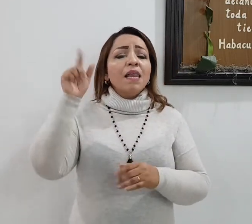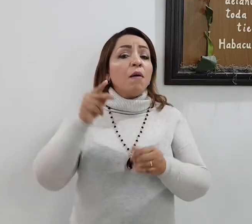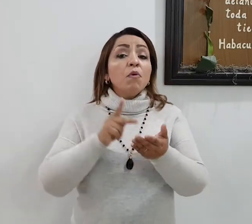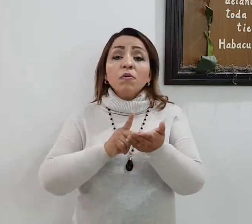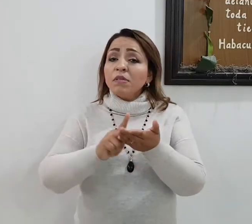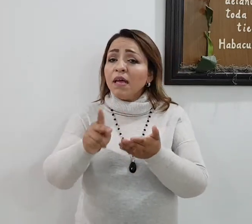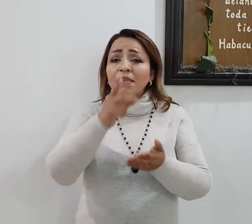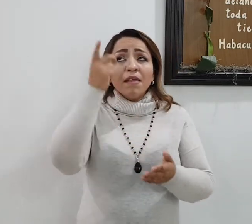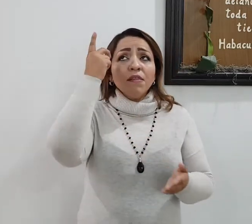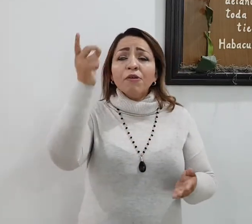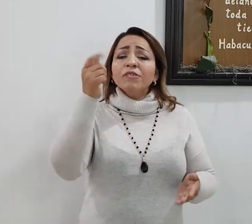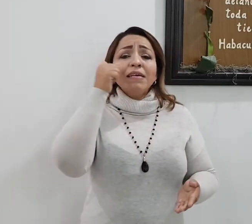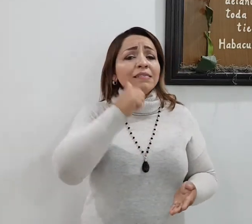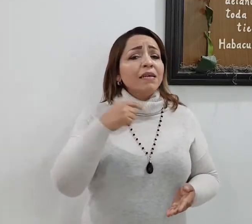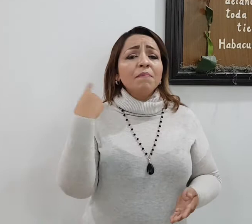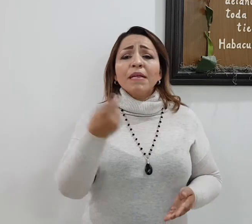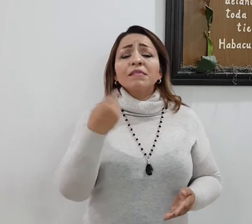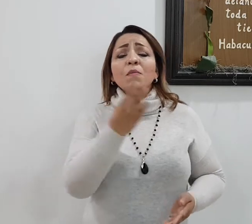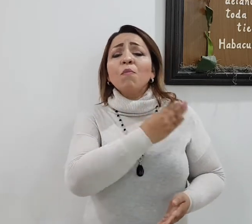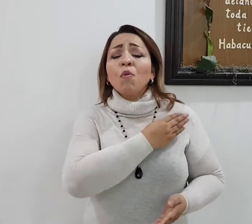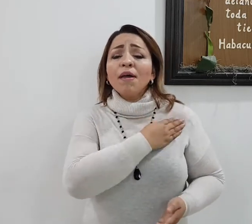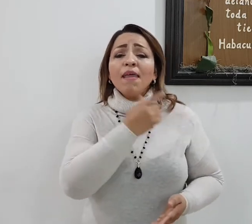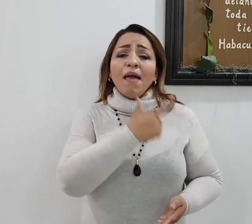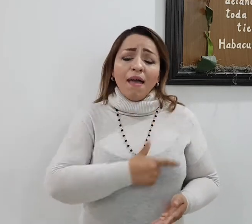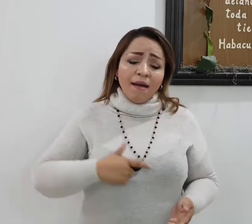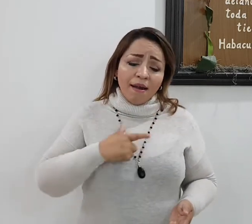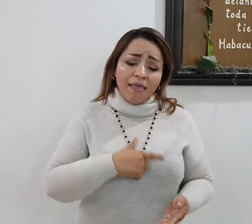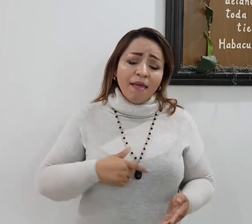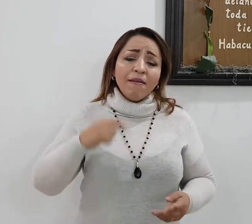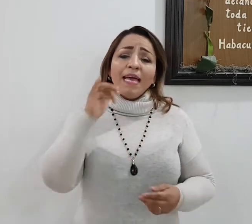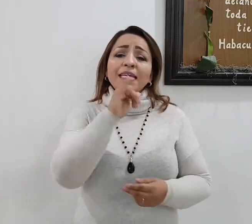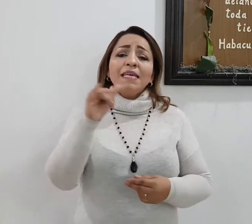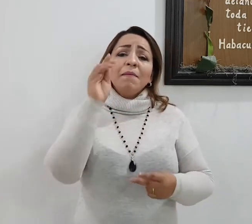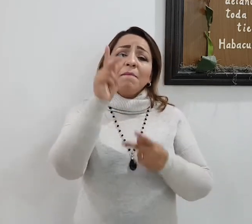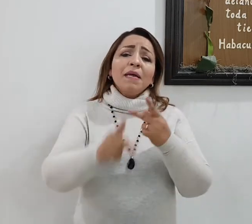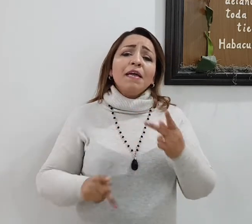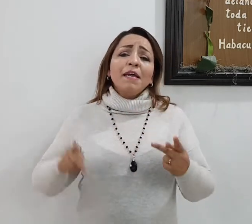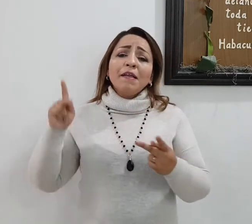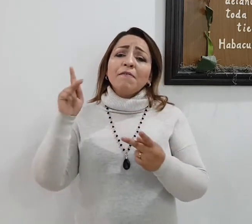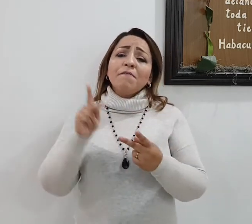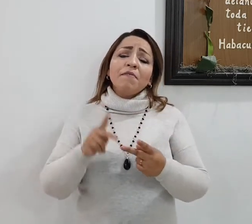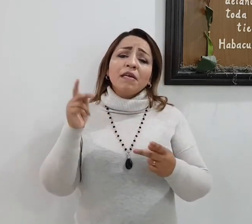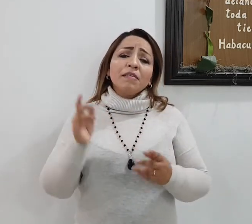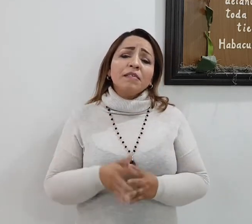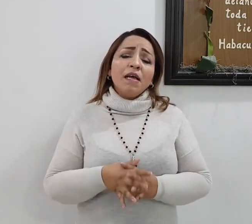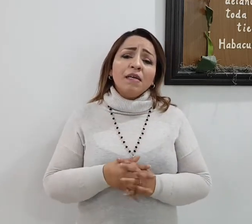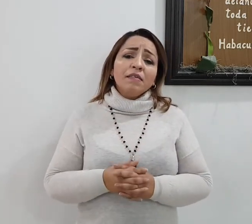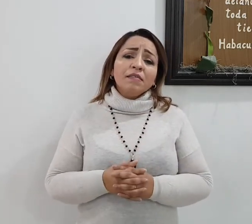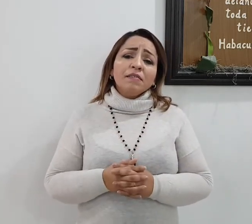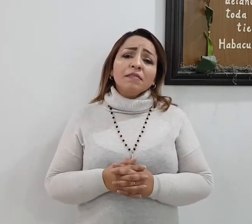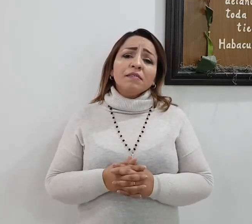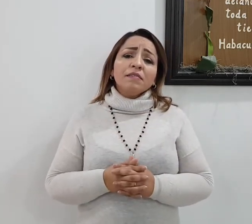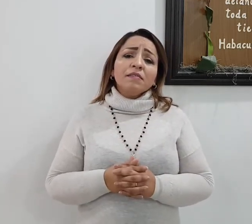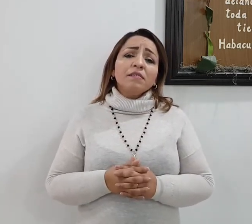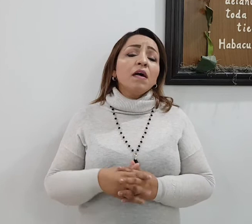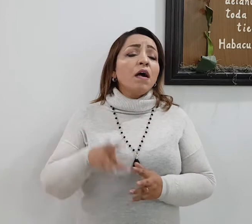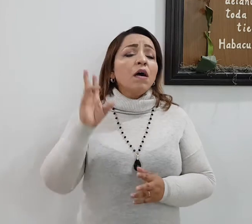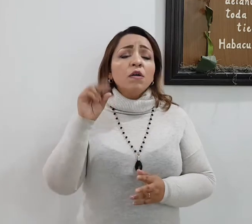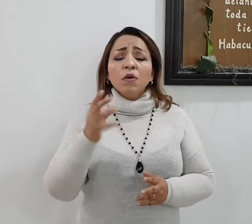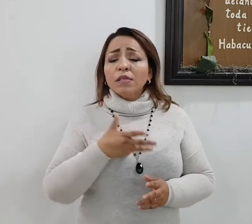buena, siempre será agradable y siempre será perfecta, hermano. No tenga miedo a hacer lo que la voluntad